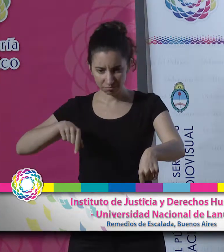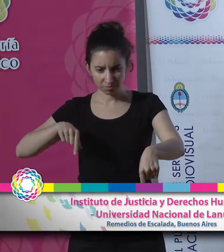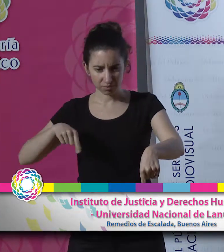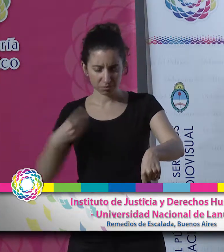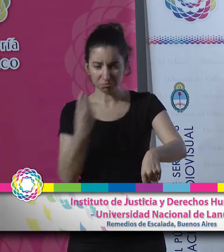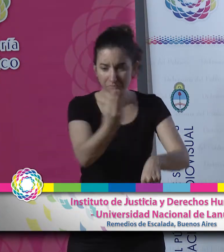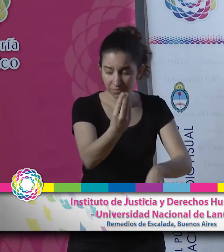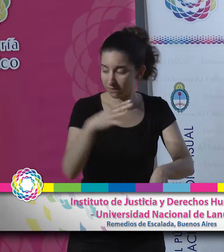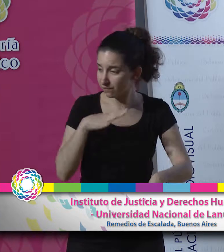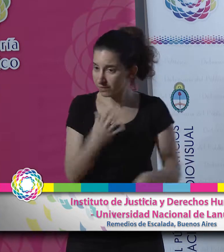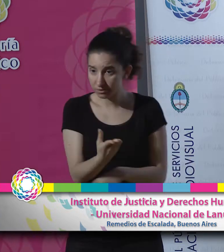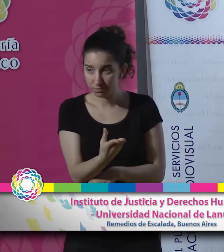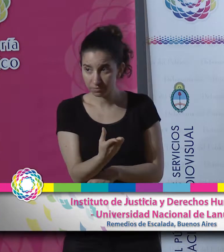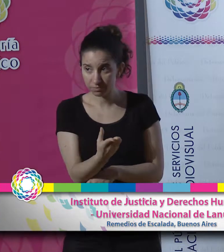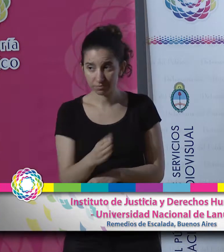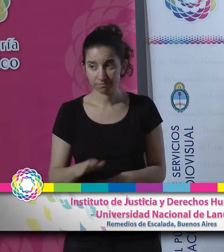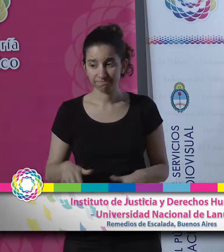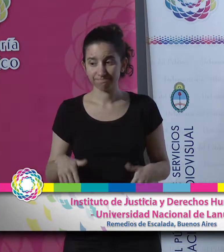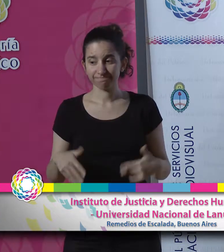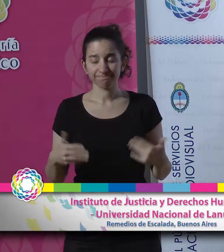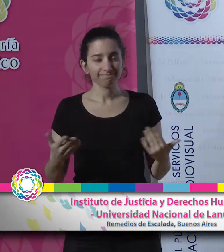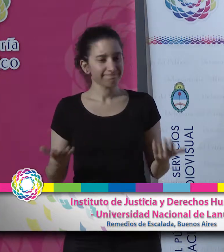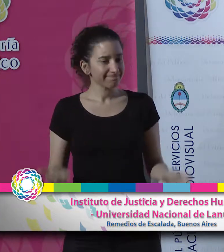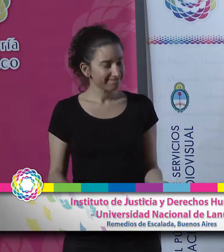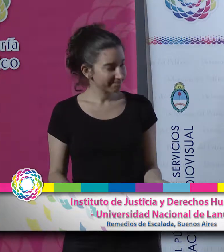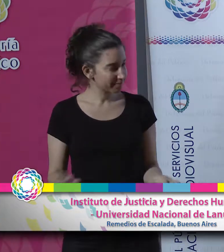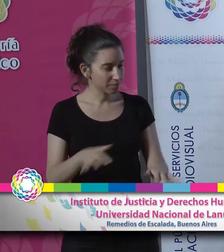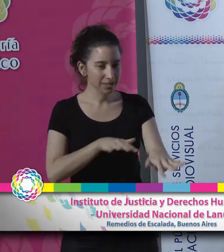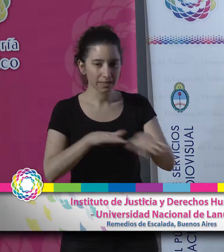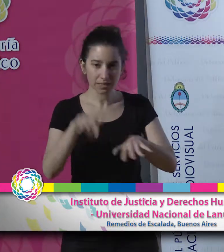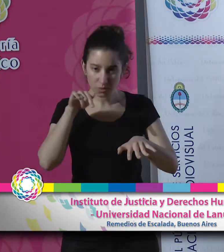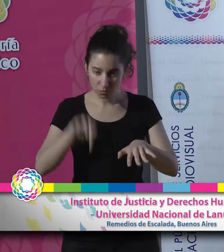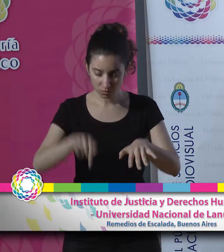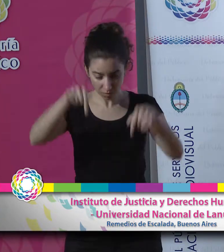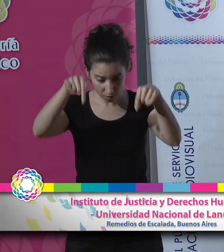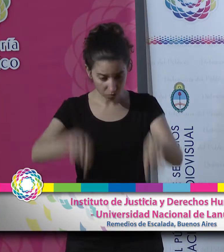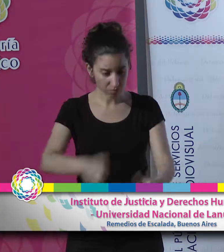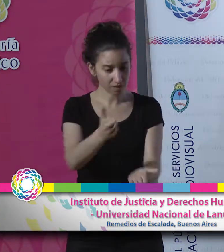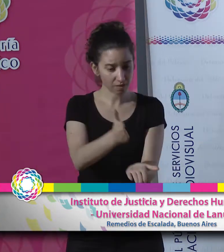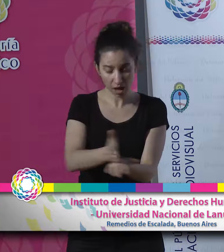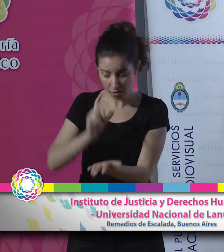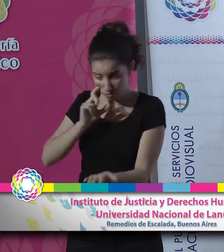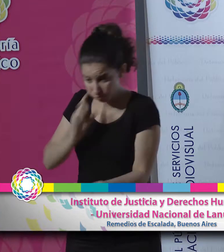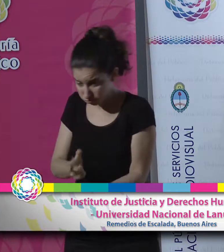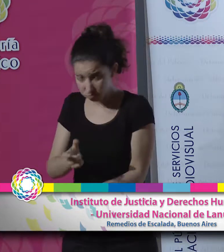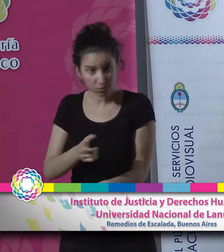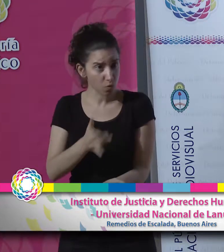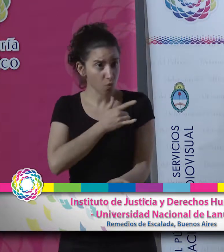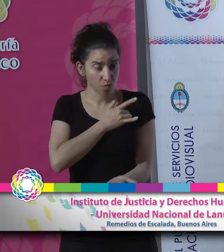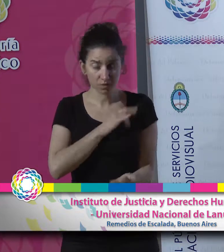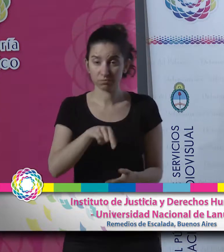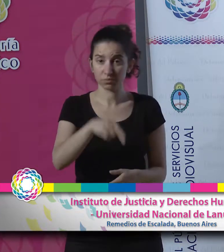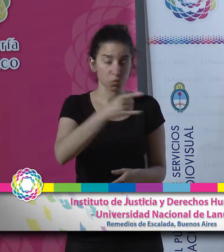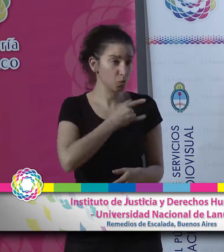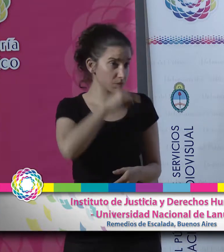designado en esta participación también tiene que ver con vulneraciones concretas que se dan en los medios universitarios en